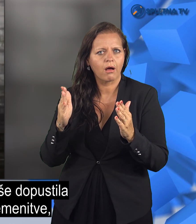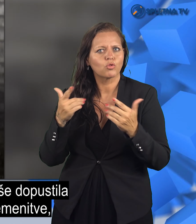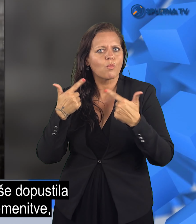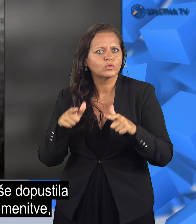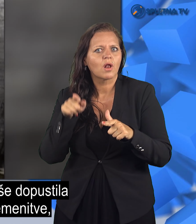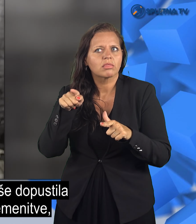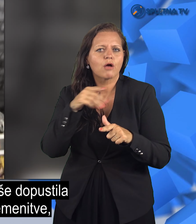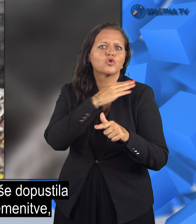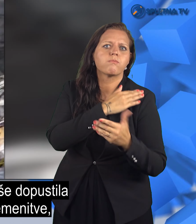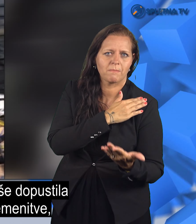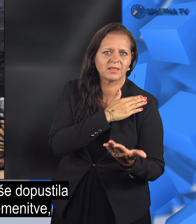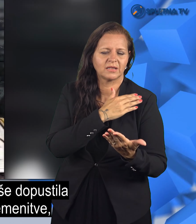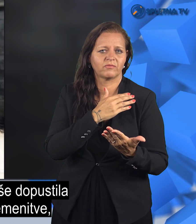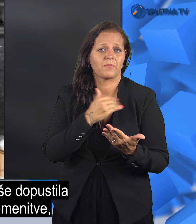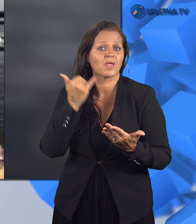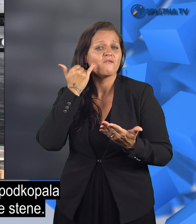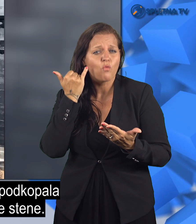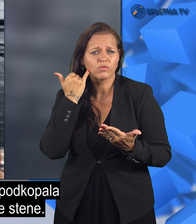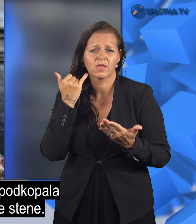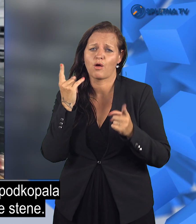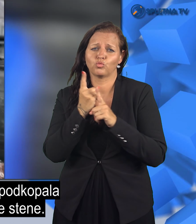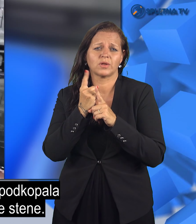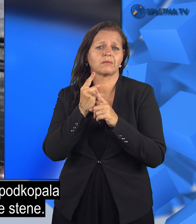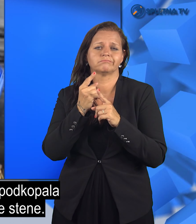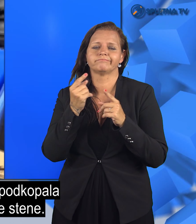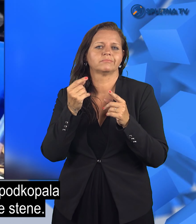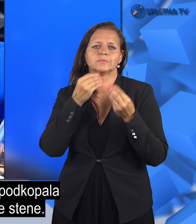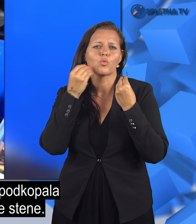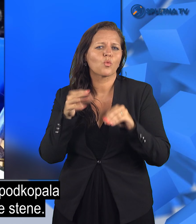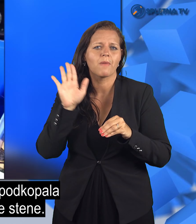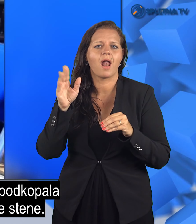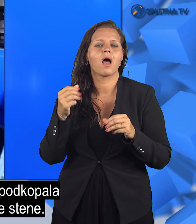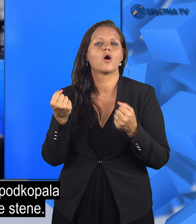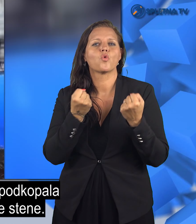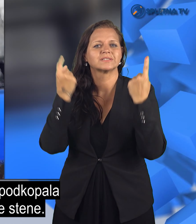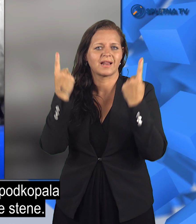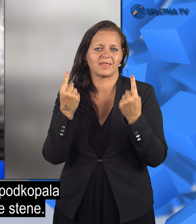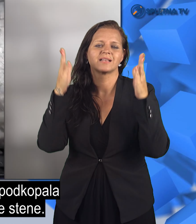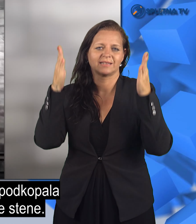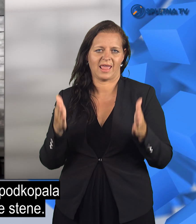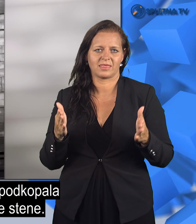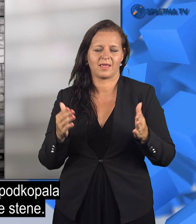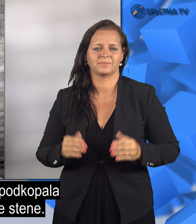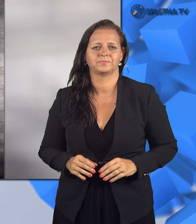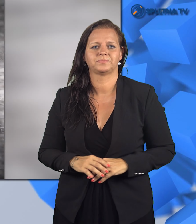dopustila takšne obremenitve, voda pa je spodkopala tudi nosilne stene.